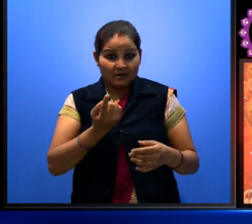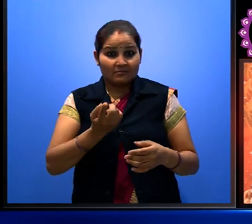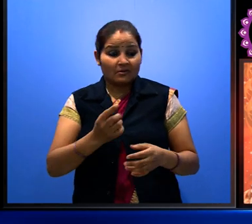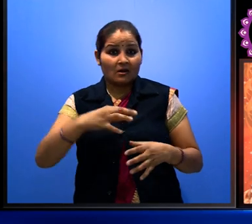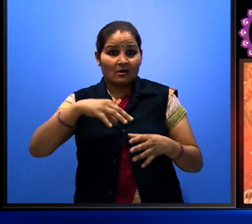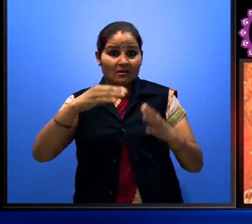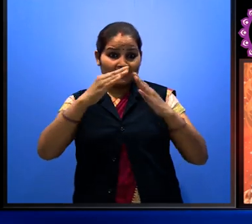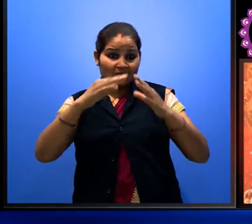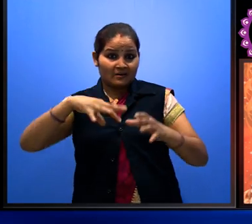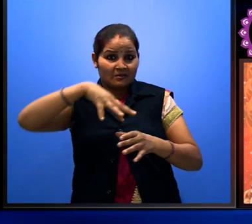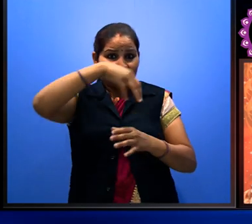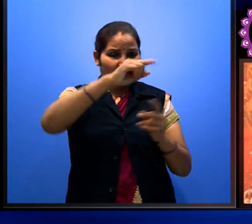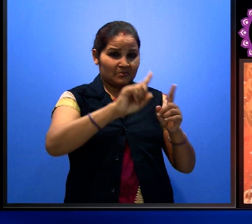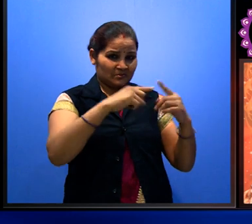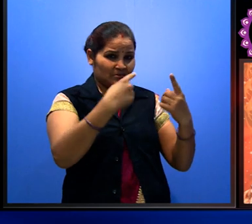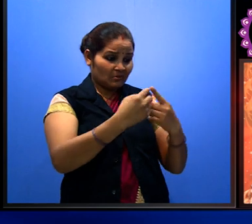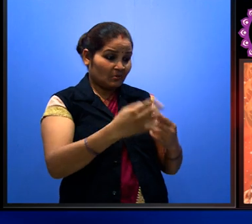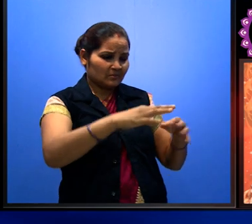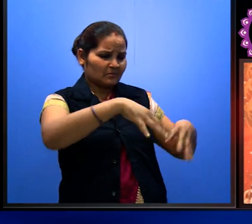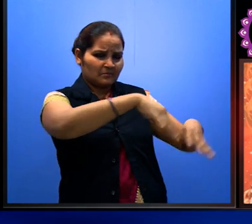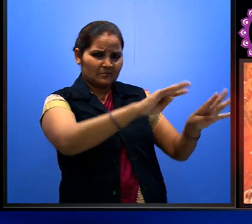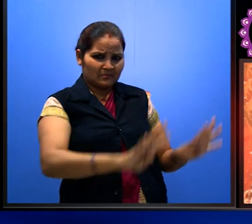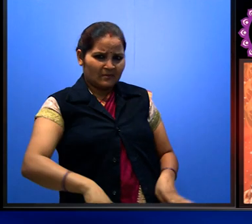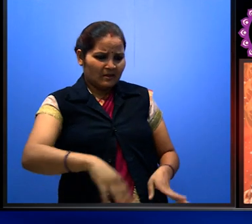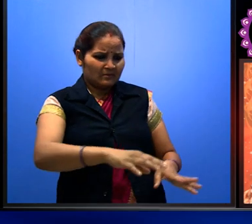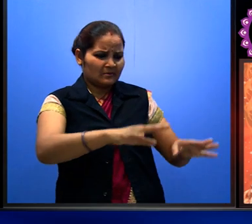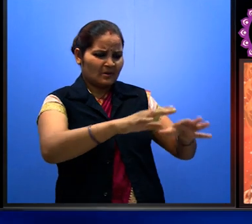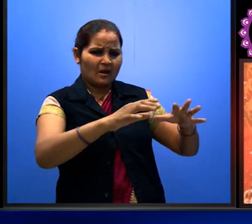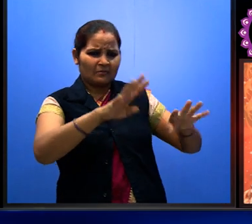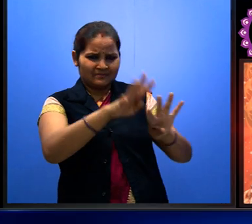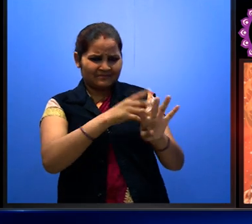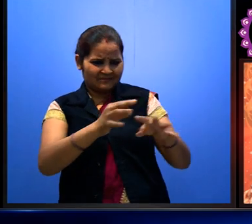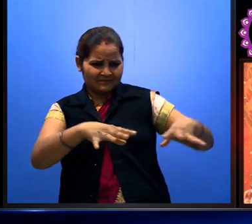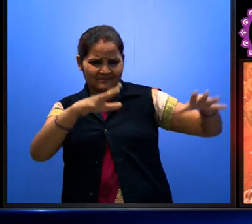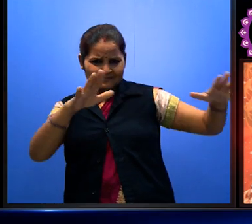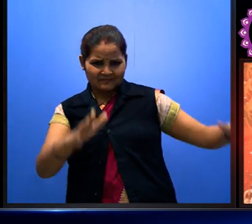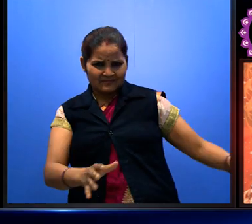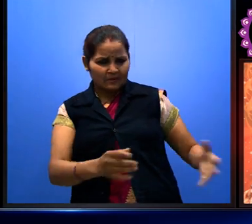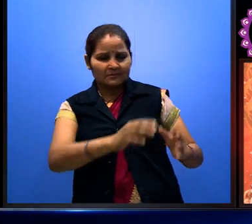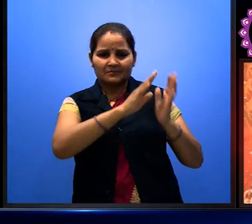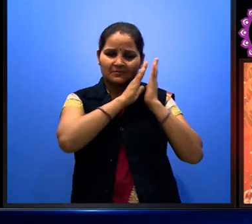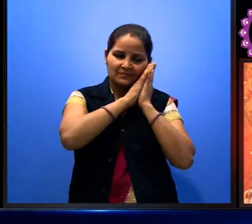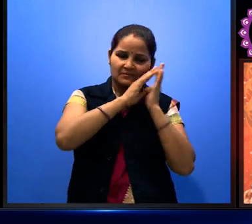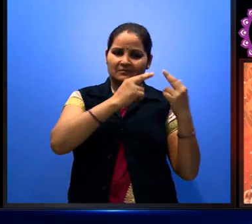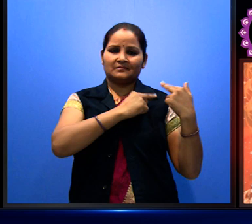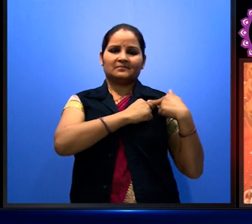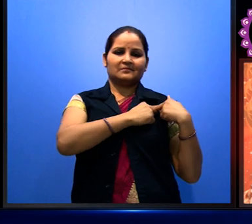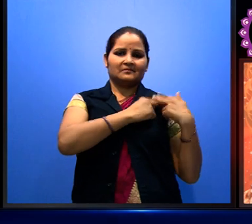स्वयं बाहर के कमरे में चटाई डालकर चारपाई डालकर के सोई